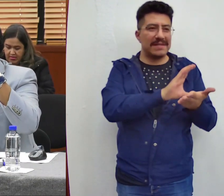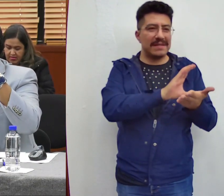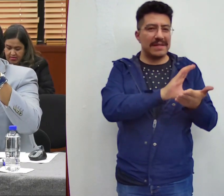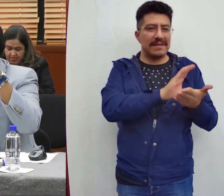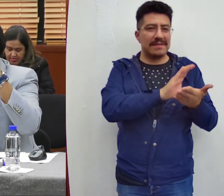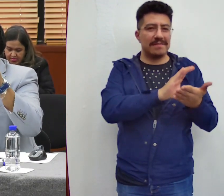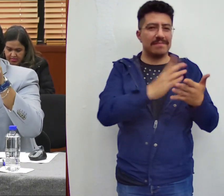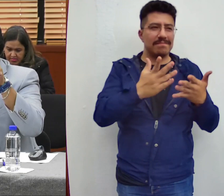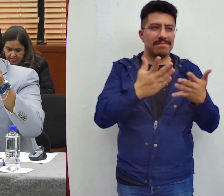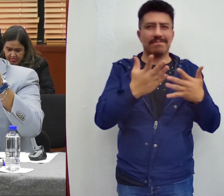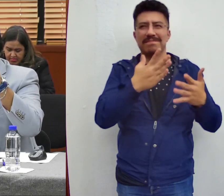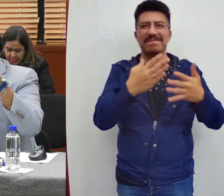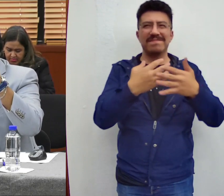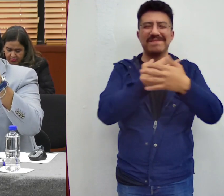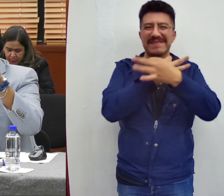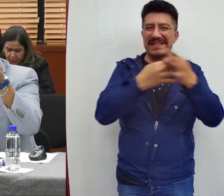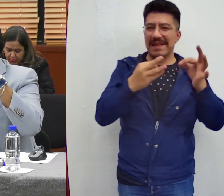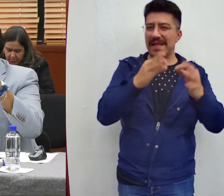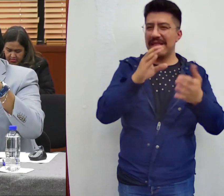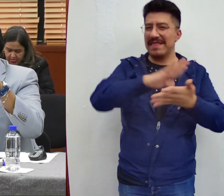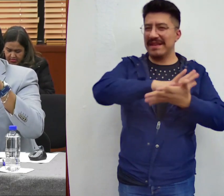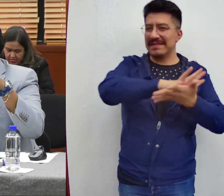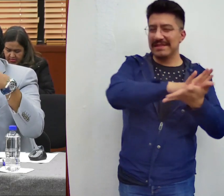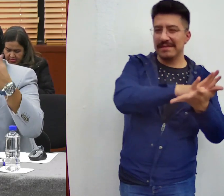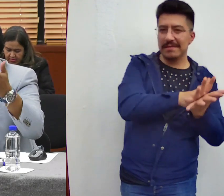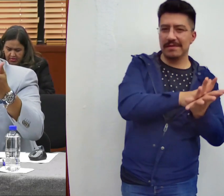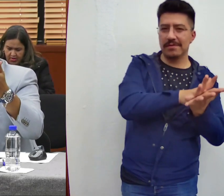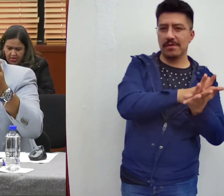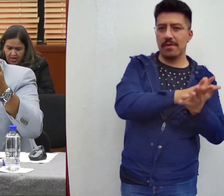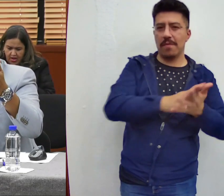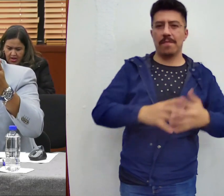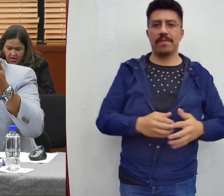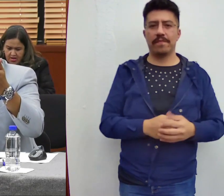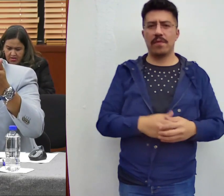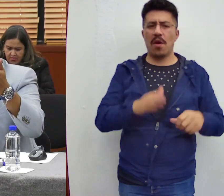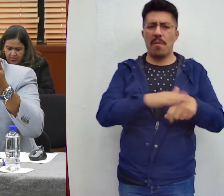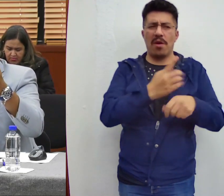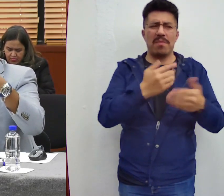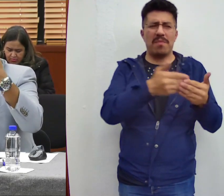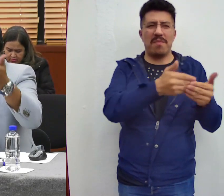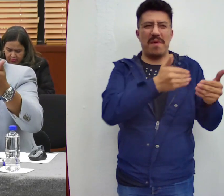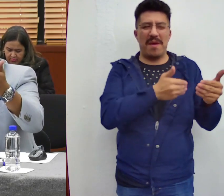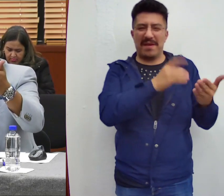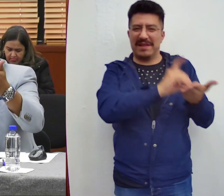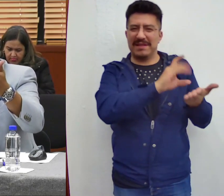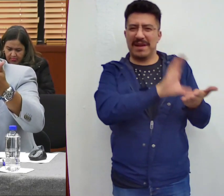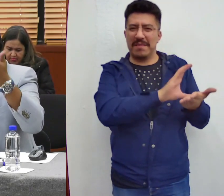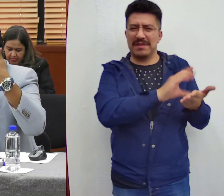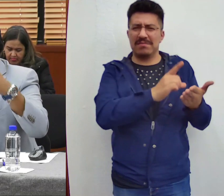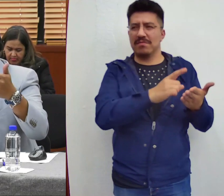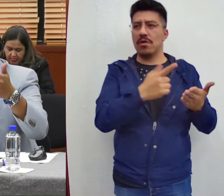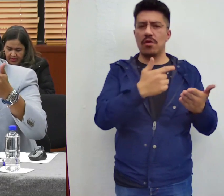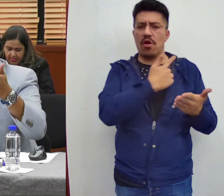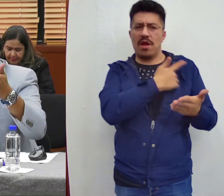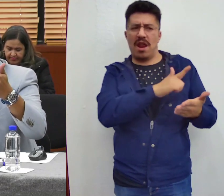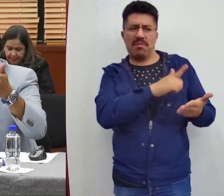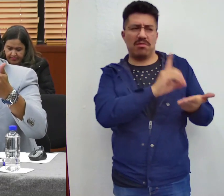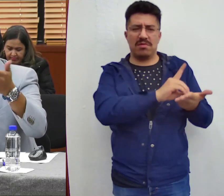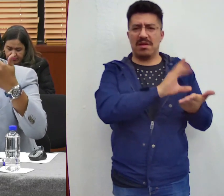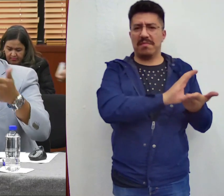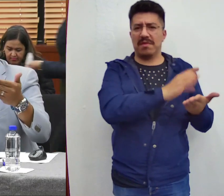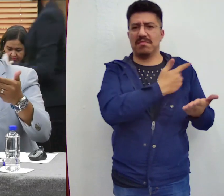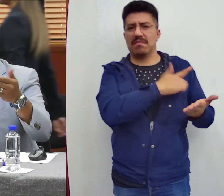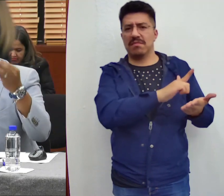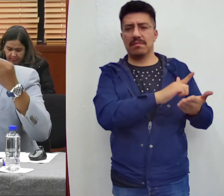mensaje discriminatorio, porque ¿qué se previene? Pues lo no deseable, lo que no queremos que aparezca.